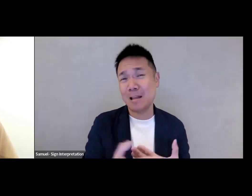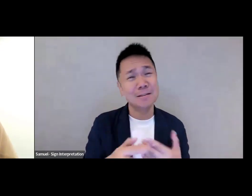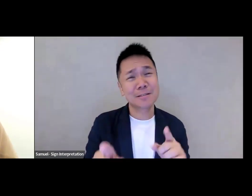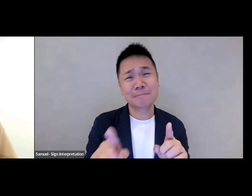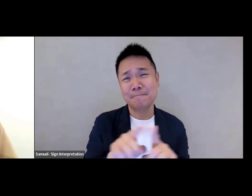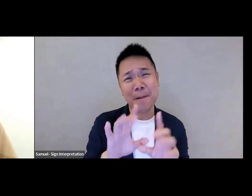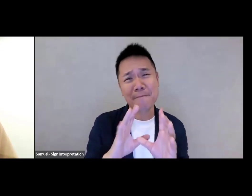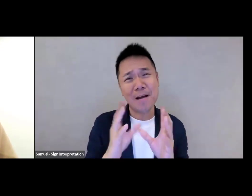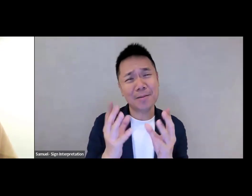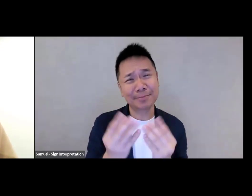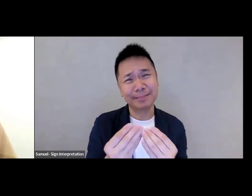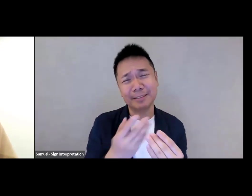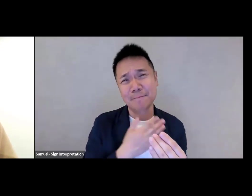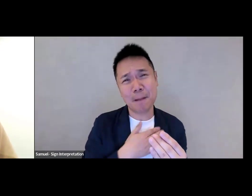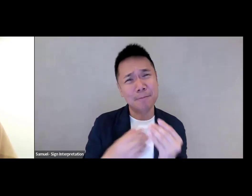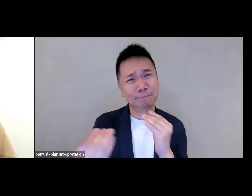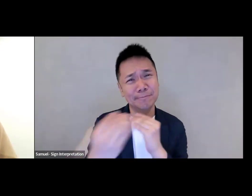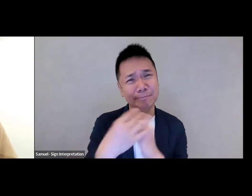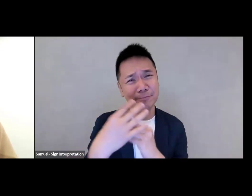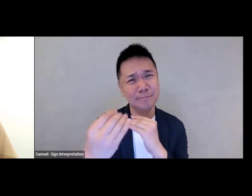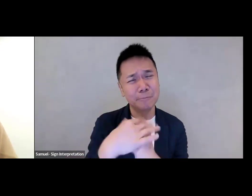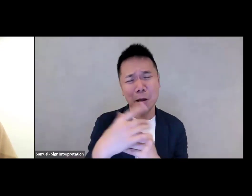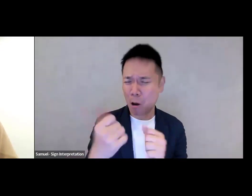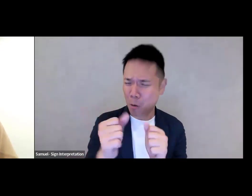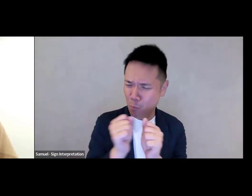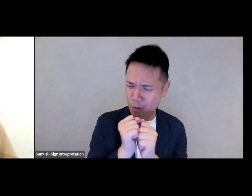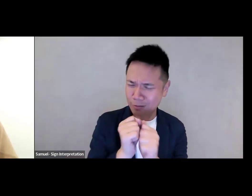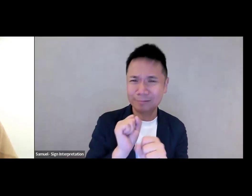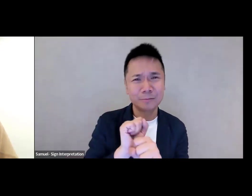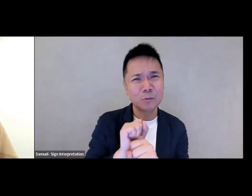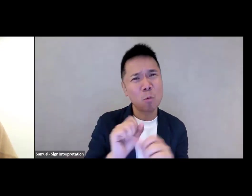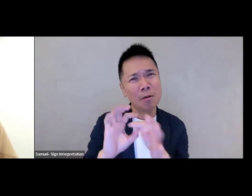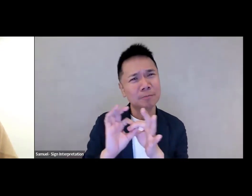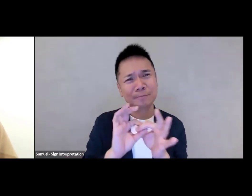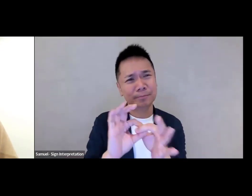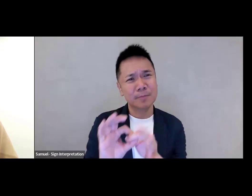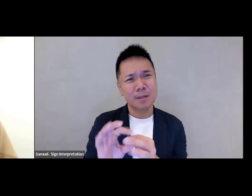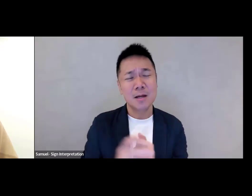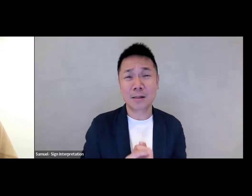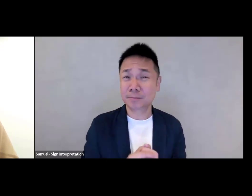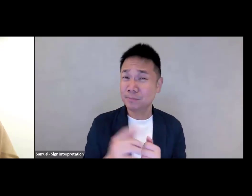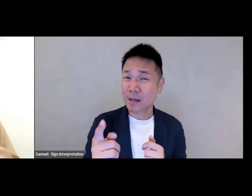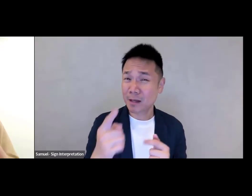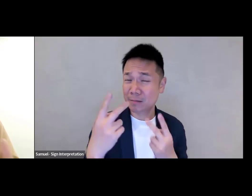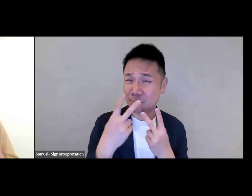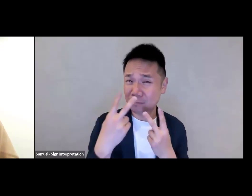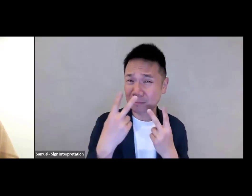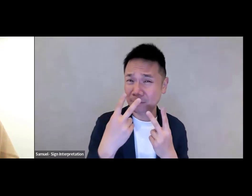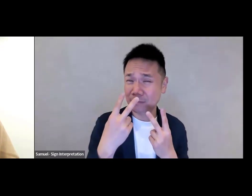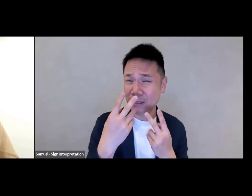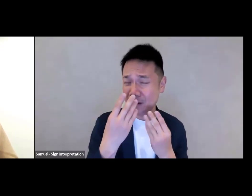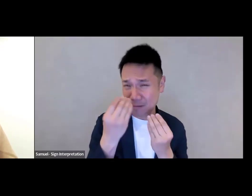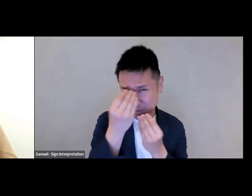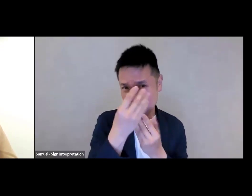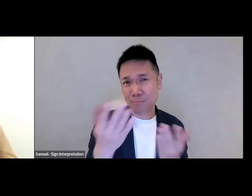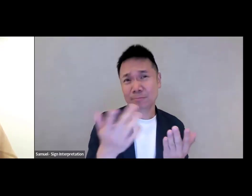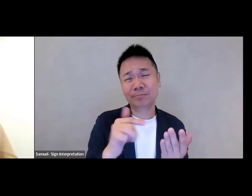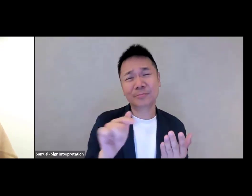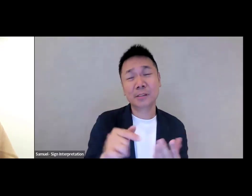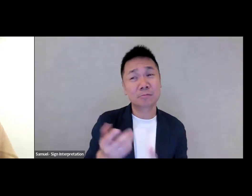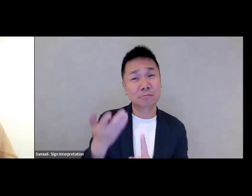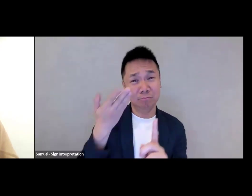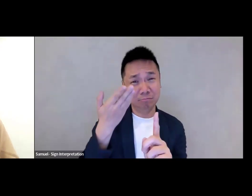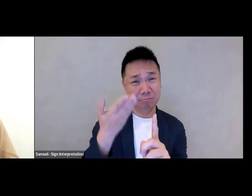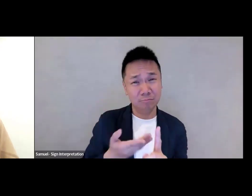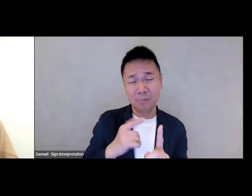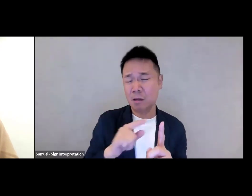因为呢，我的博士呢，他真的触动我的心，我的人生，用在